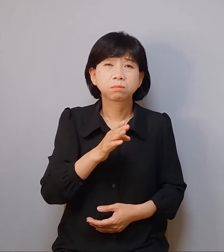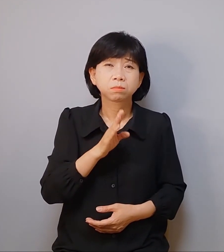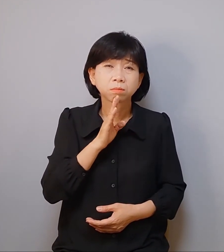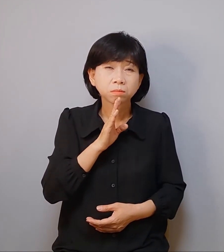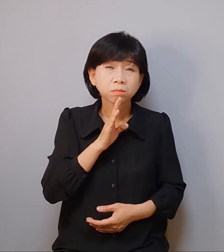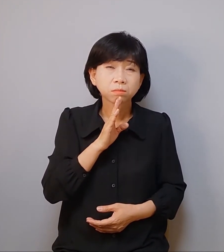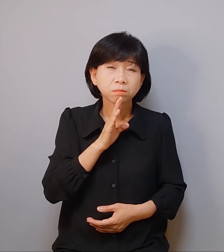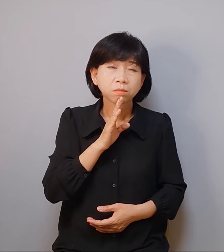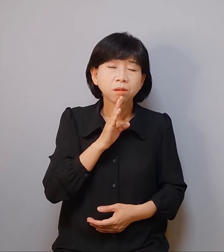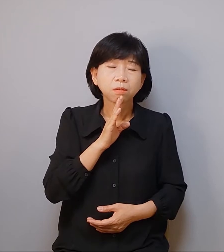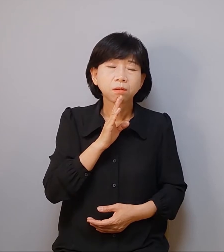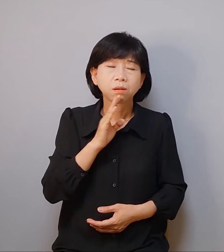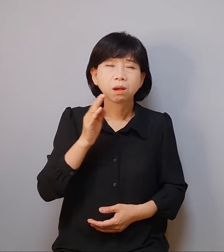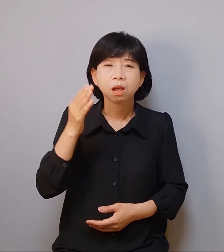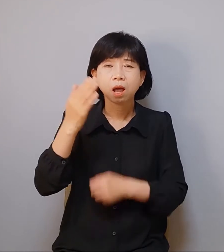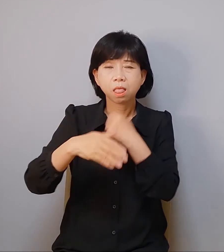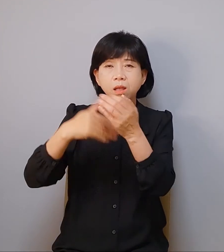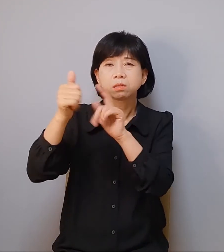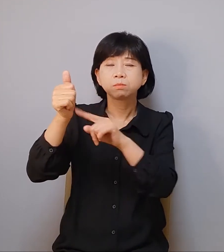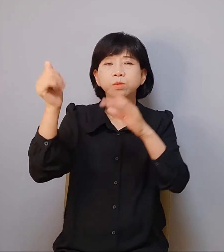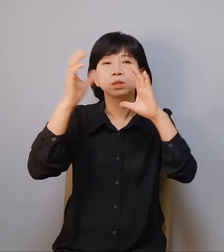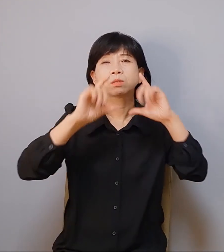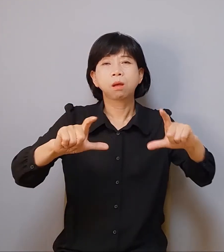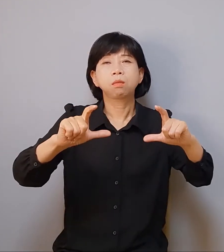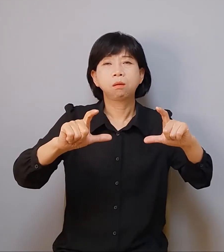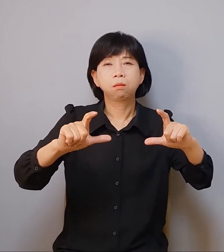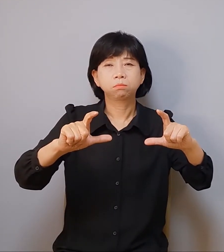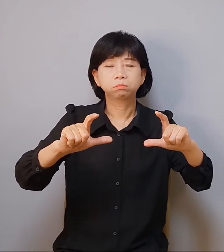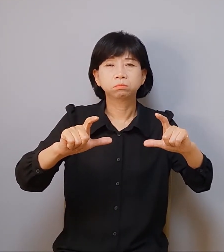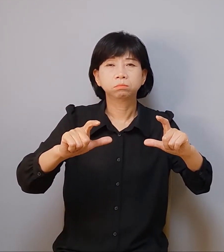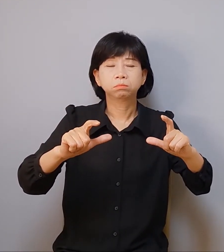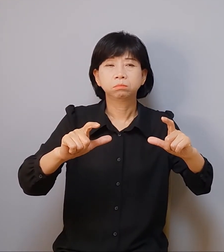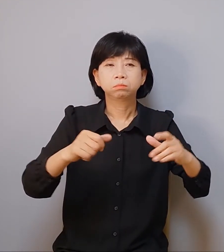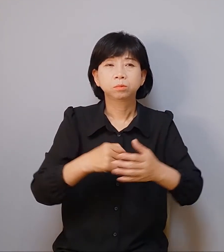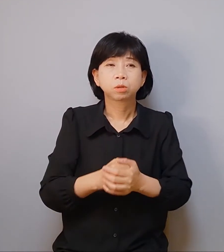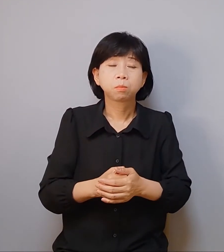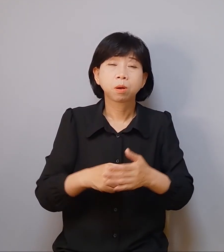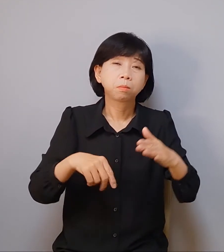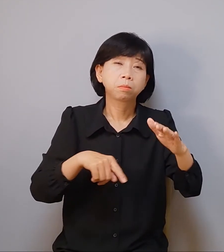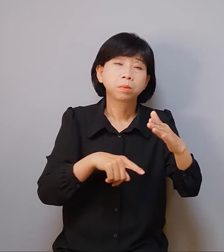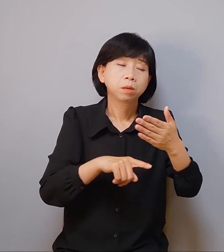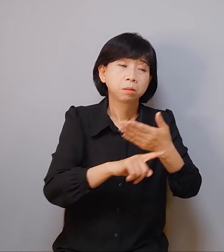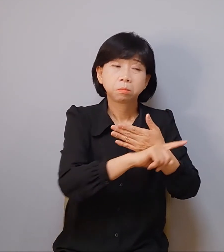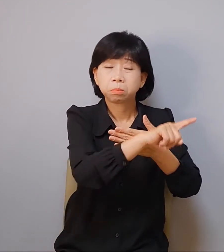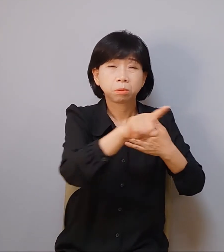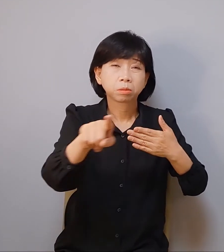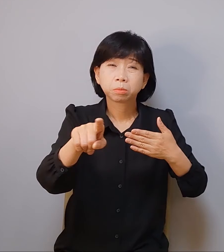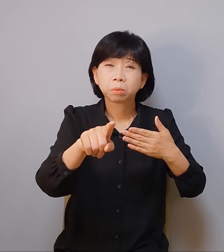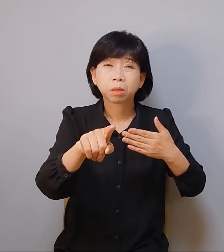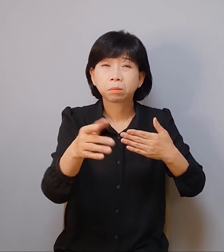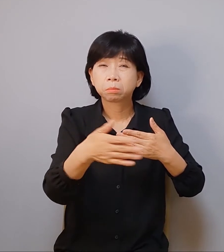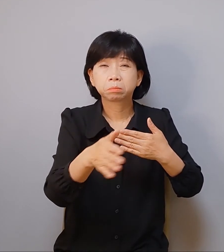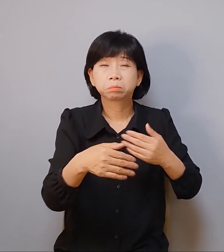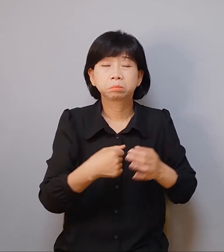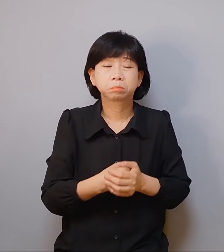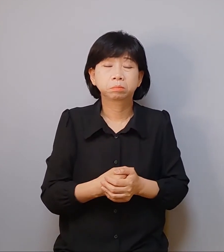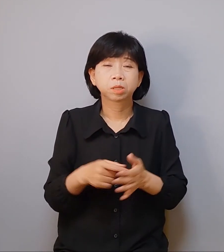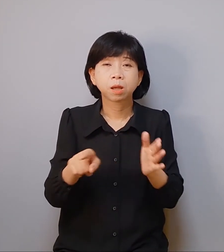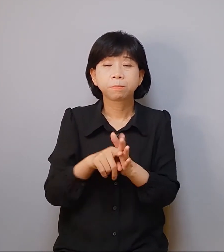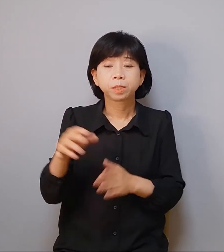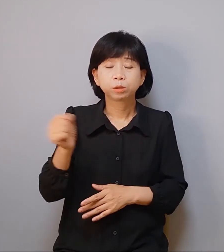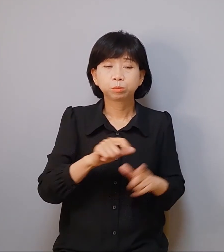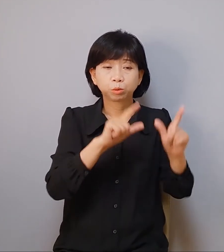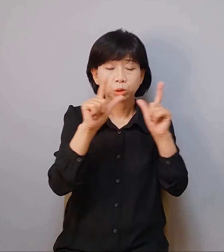선언인 겁니다. 그렇기 때문에 그거 예외된 자가 없어요. 벗어날 자가 없다는 거죠. 하지만 믿음으로 살아낼 수 있는